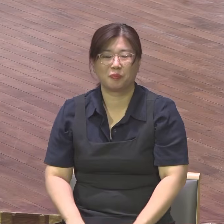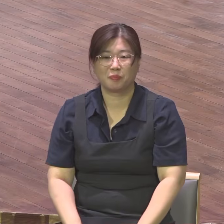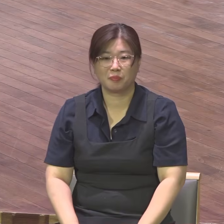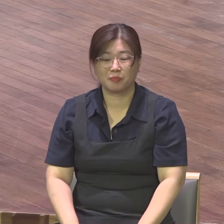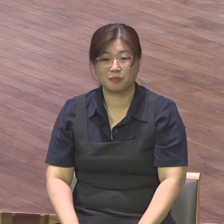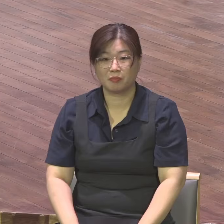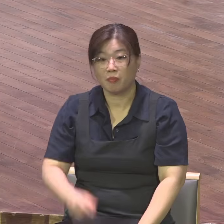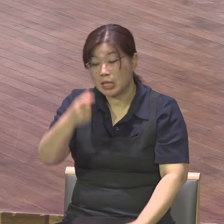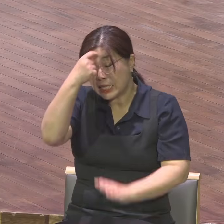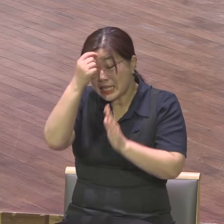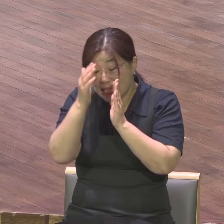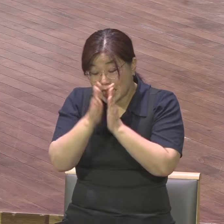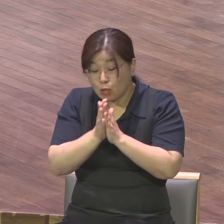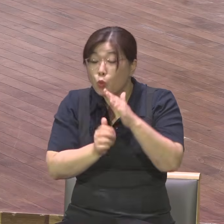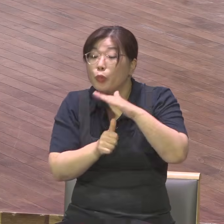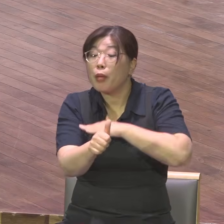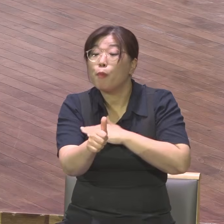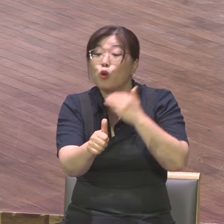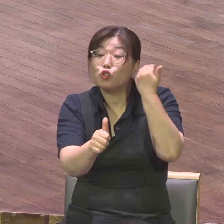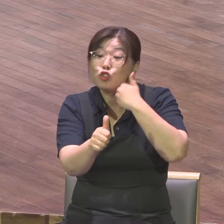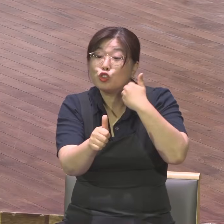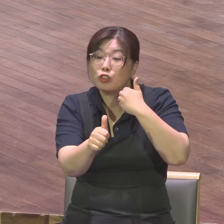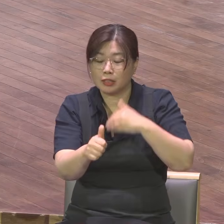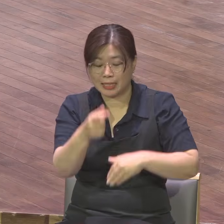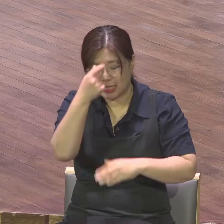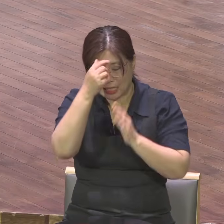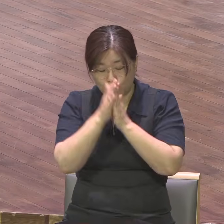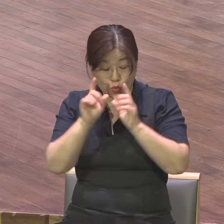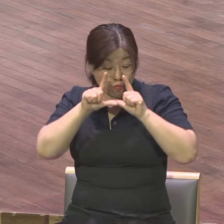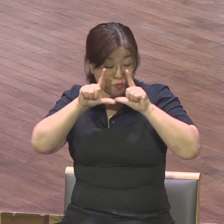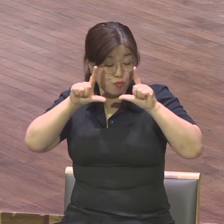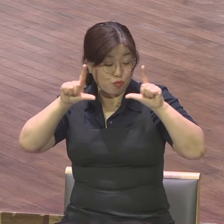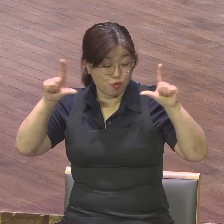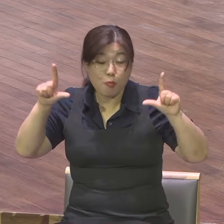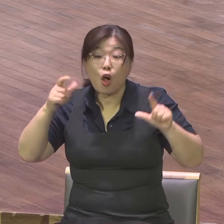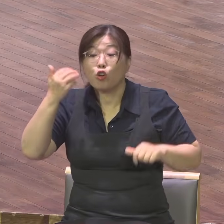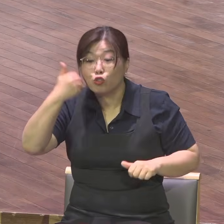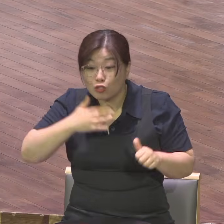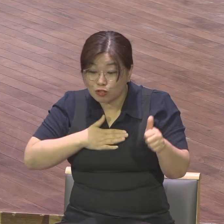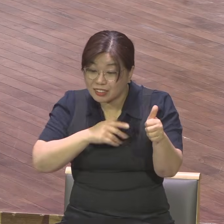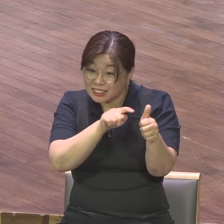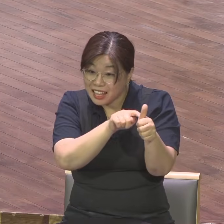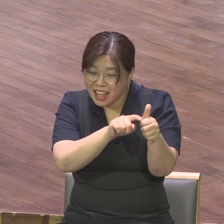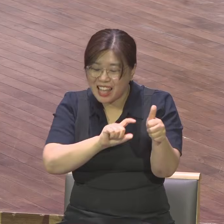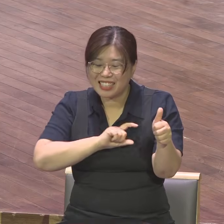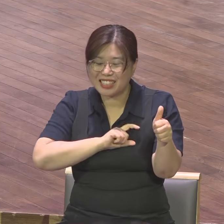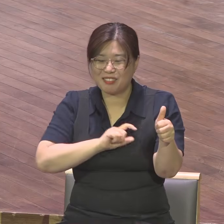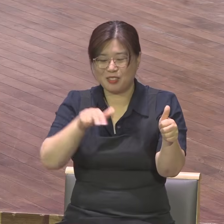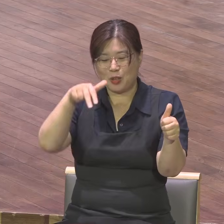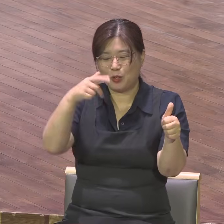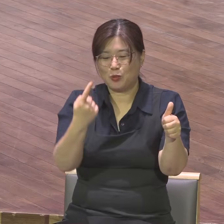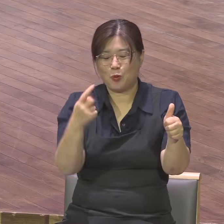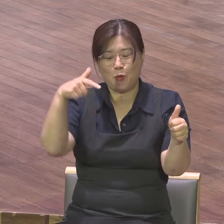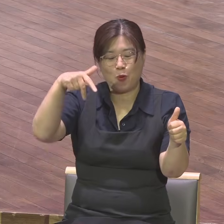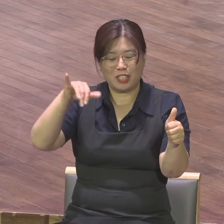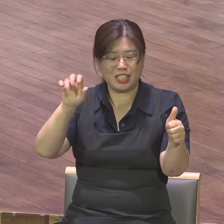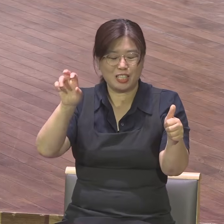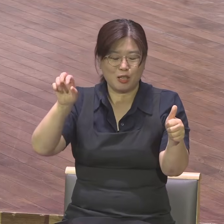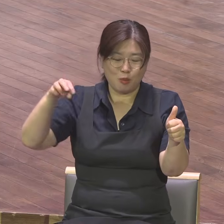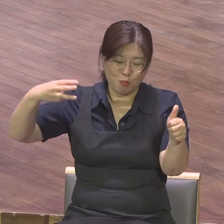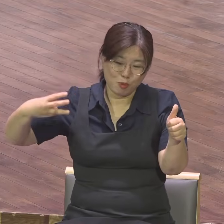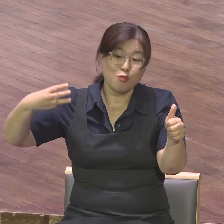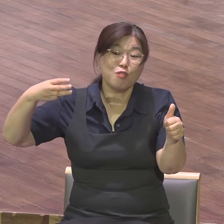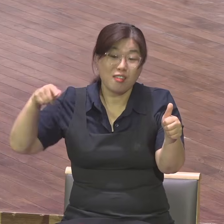먼저 떠오르는 인물이 기도 응답의 대명사 조지 뮬러 목사님이죠.